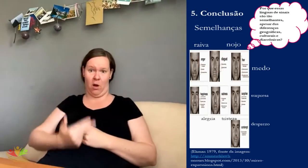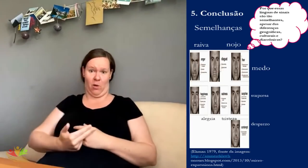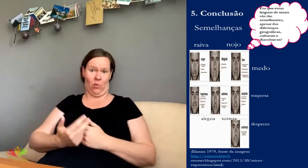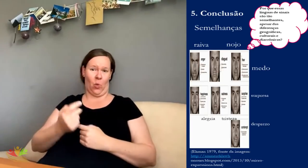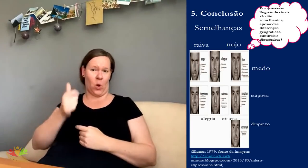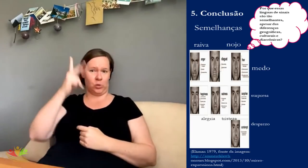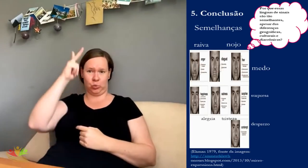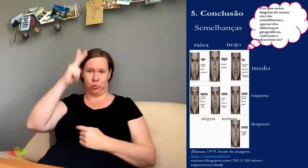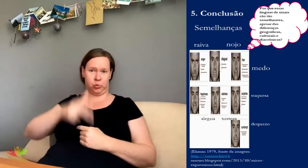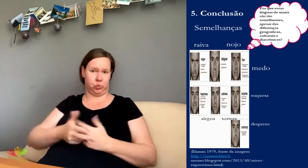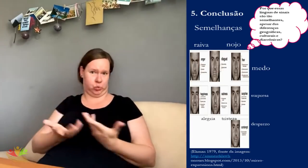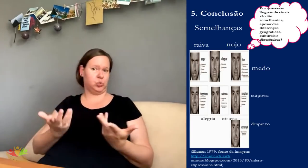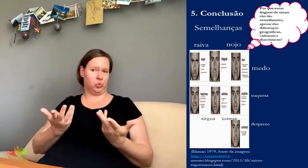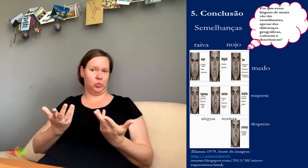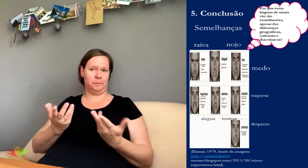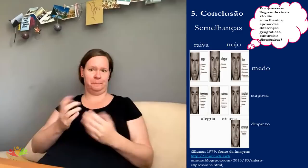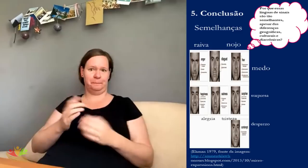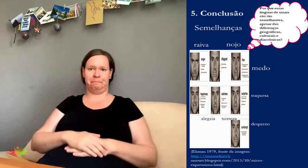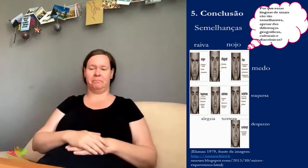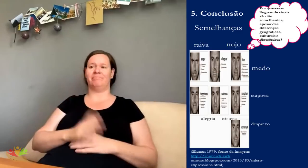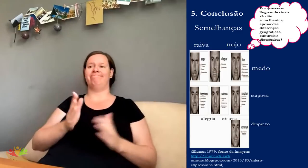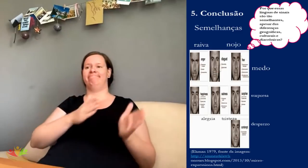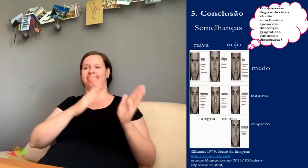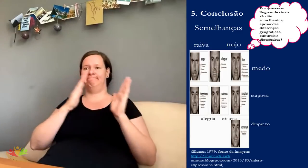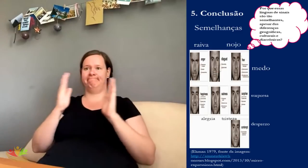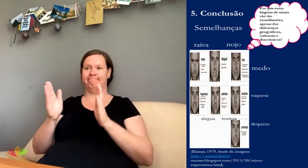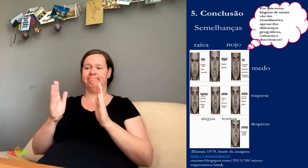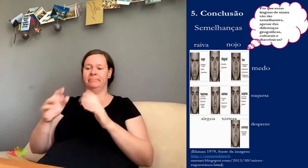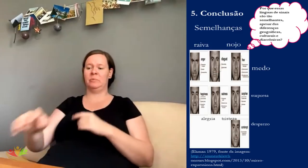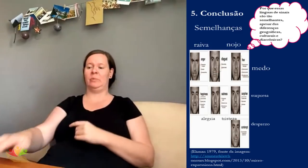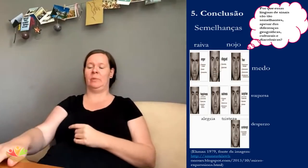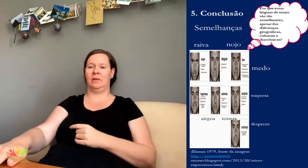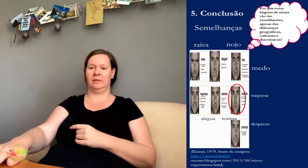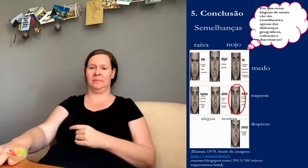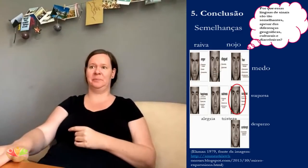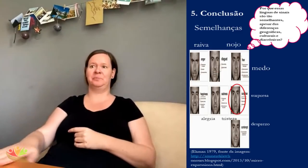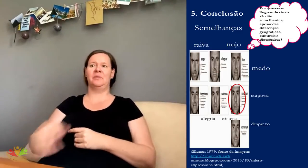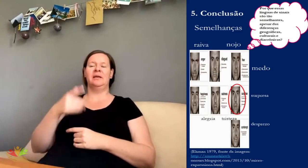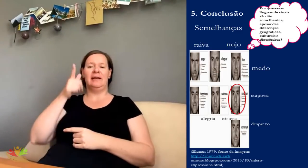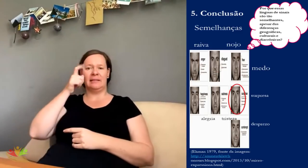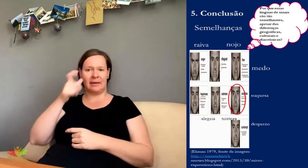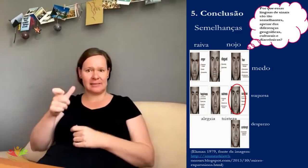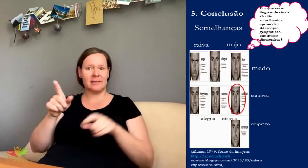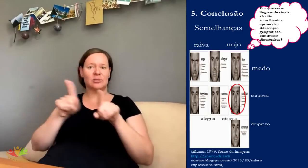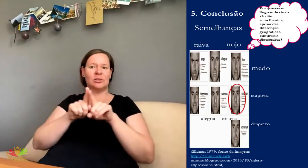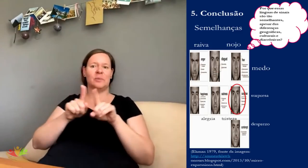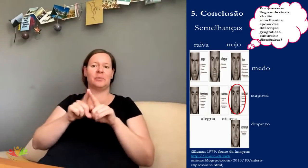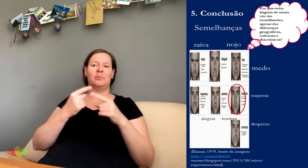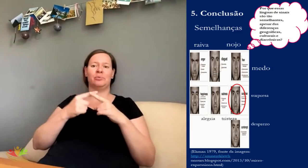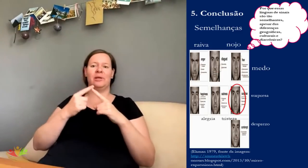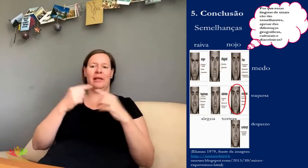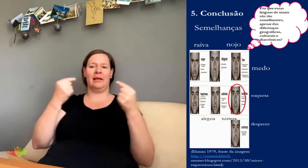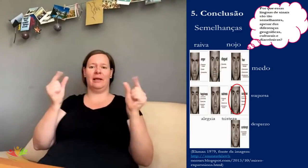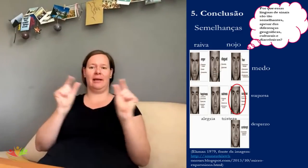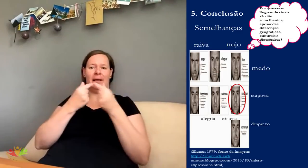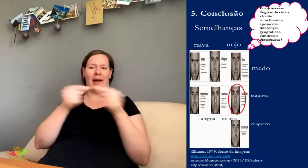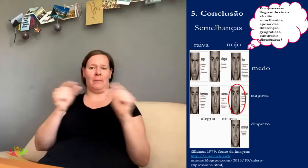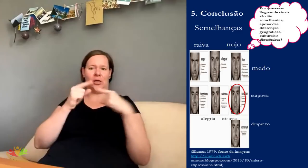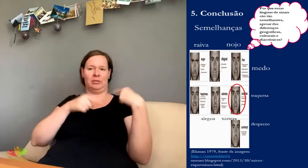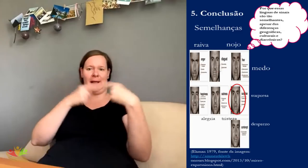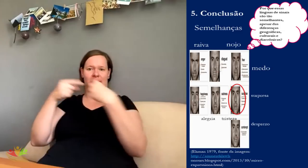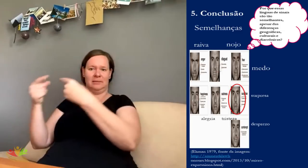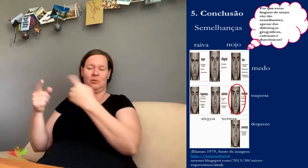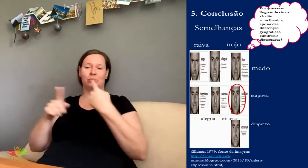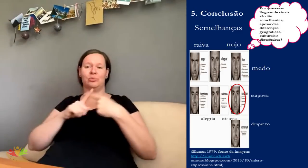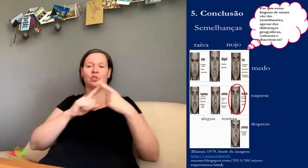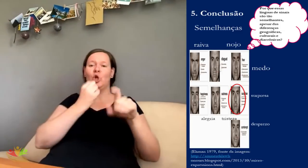gramaticais, e a gente olhando algumas línguas de sinais, como a australiana, a austríaca e outras línguas africanas, a gente vai ver que elas utilizam as